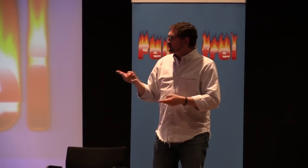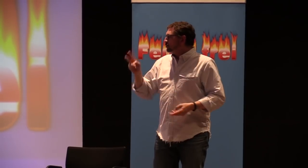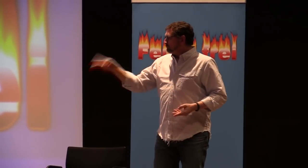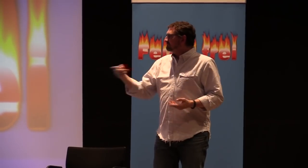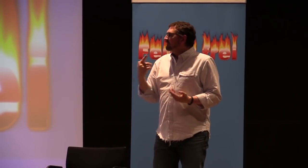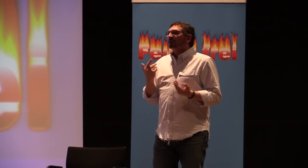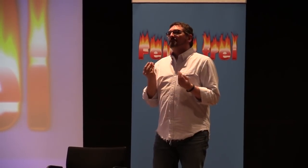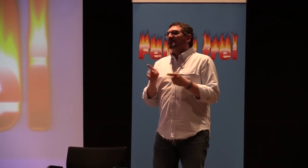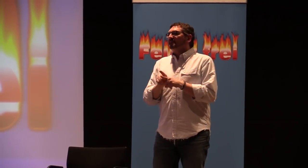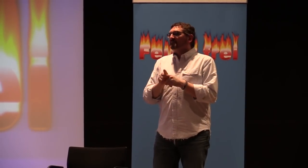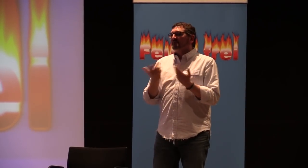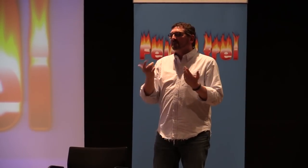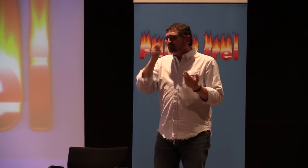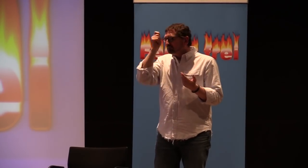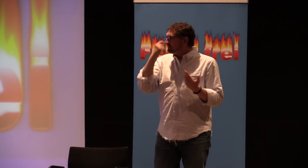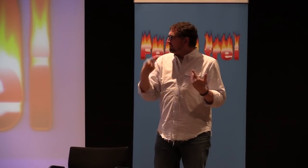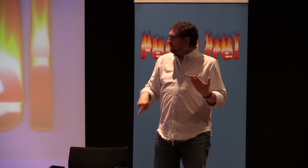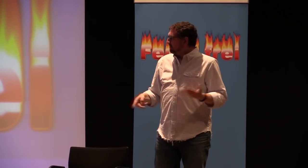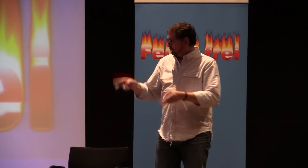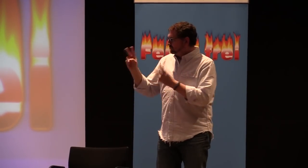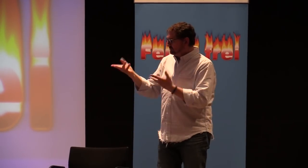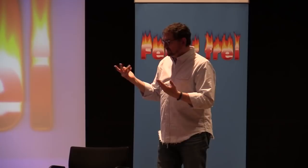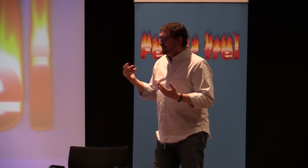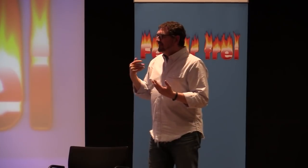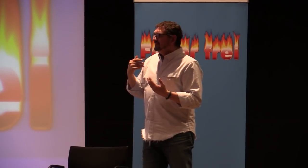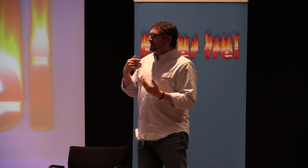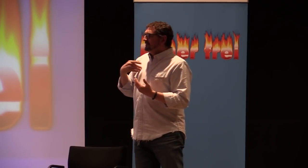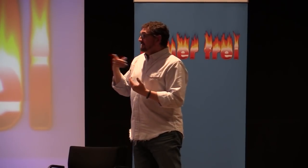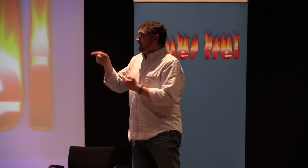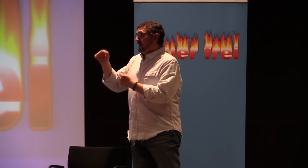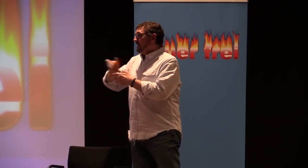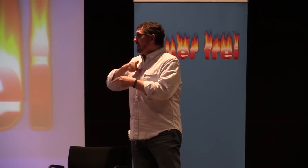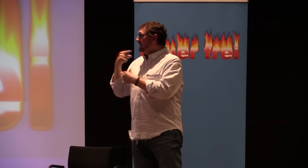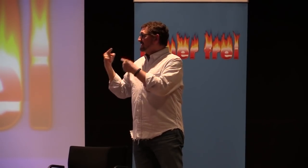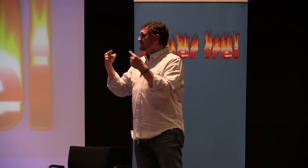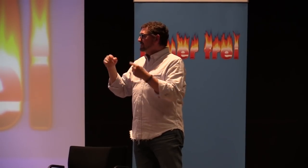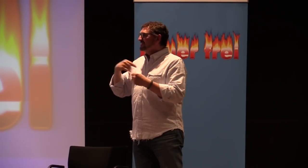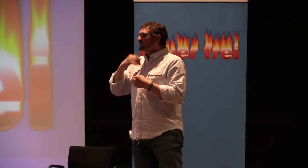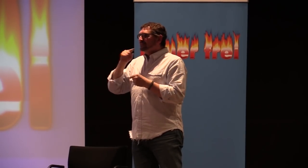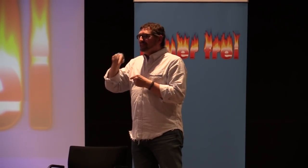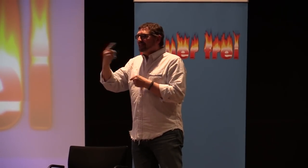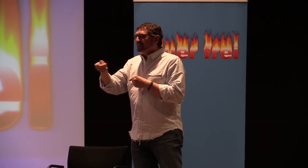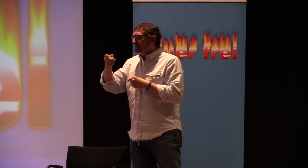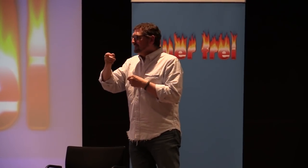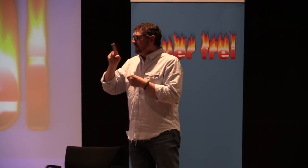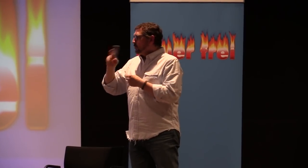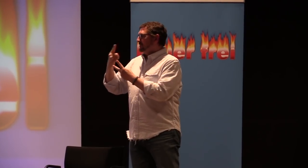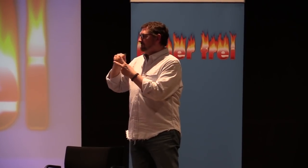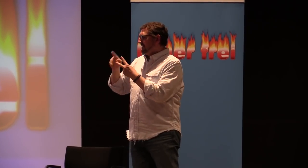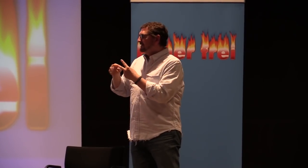die Jugend soll das alles mal selber machen. Und da fehlt es einfach in allen Ecken. Und das kann ich durchaus verstehen. Deutscher Gehörlosenbund, das ist natürlich